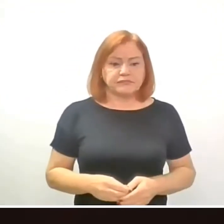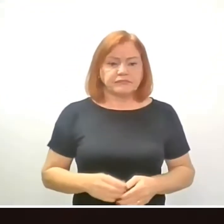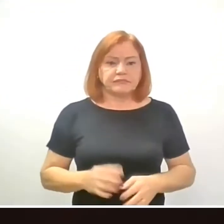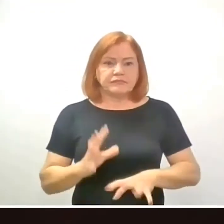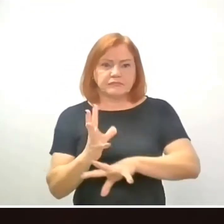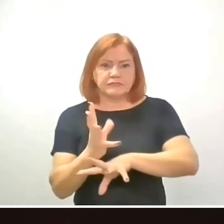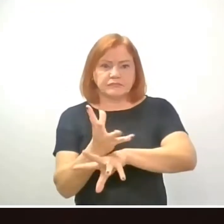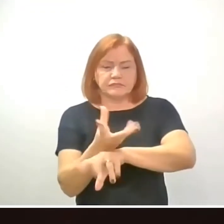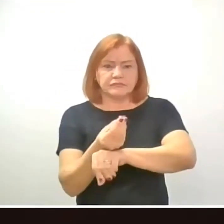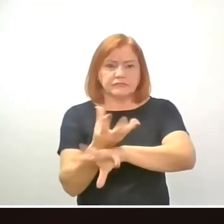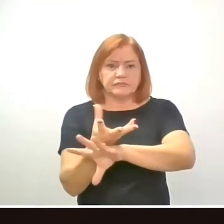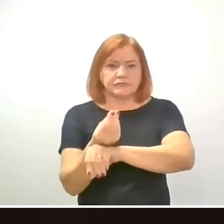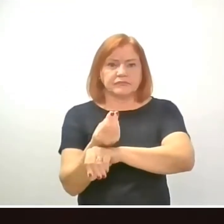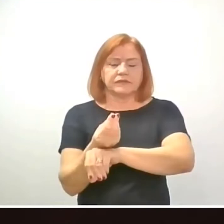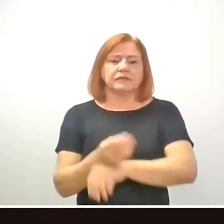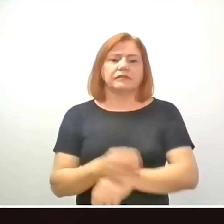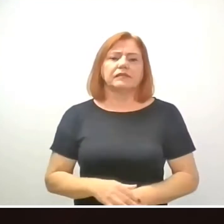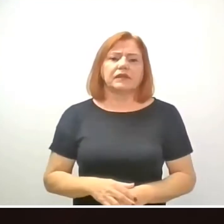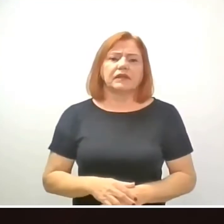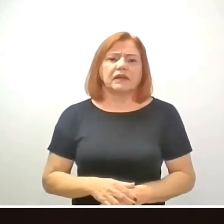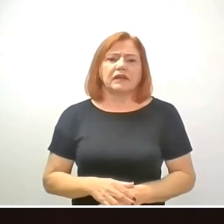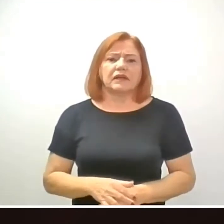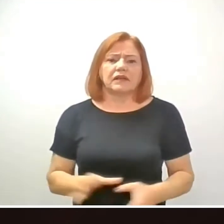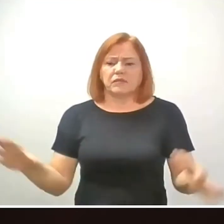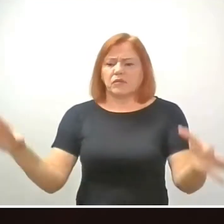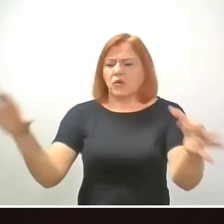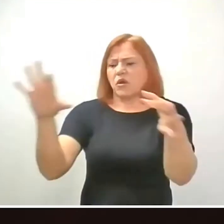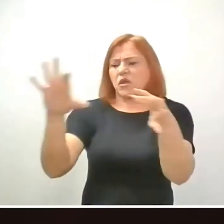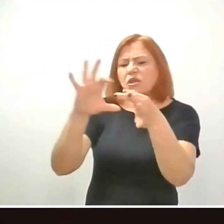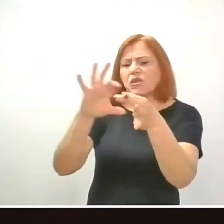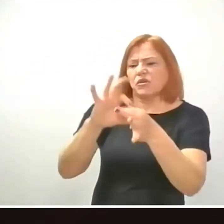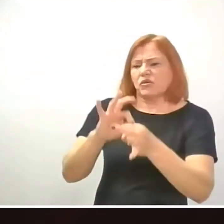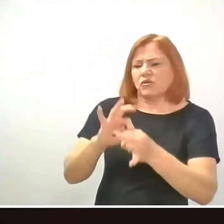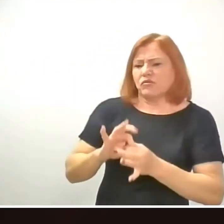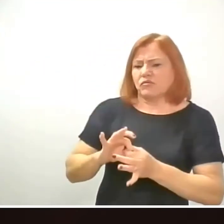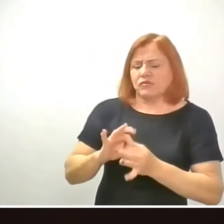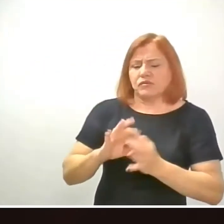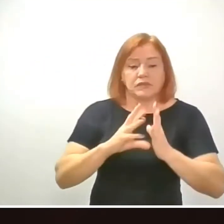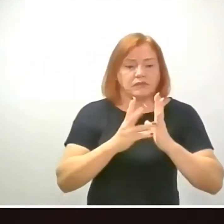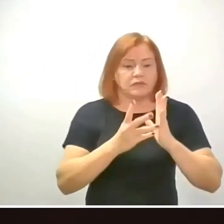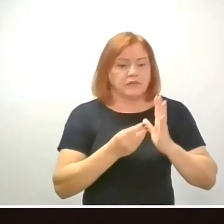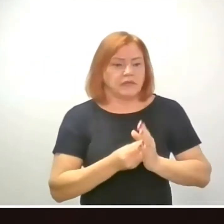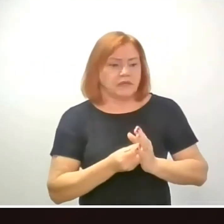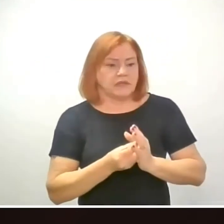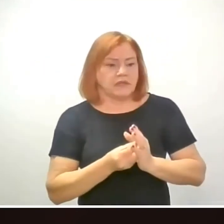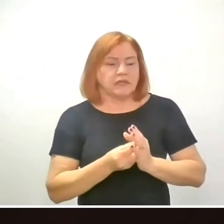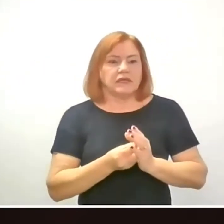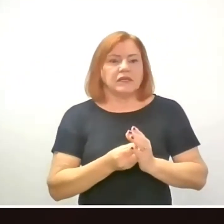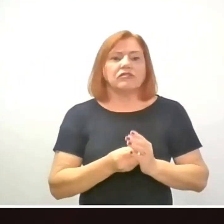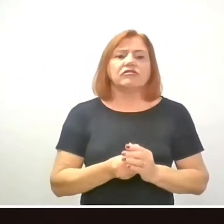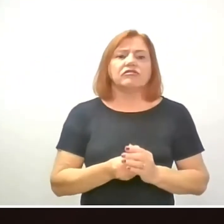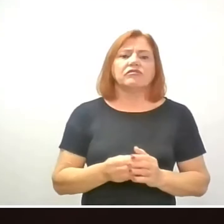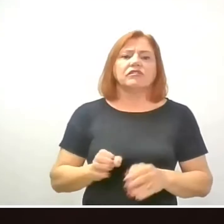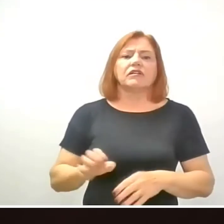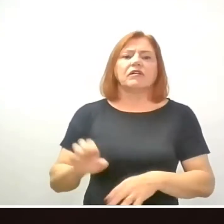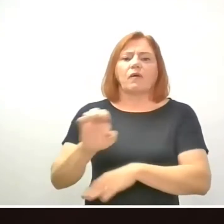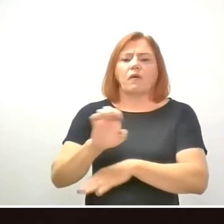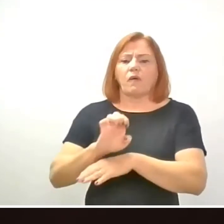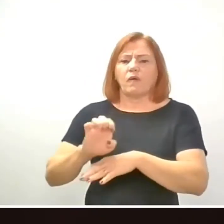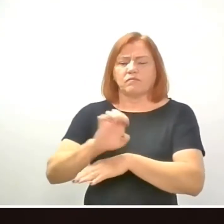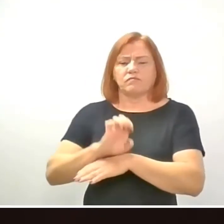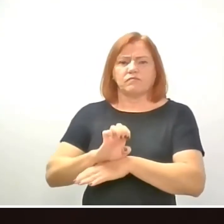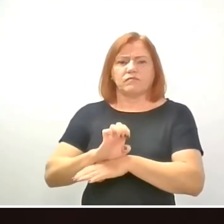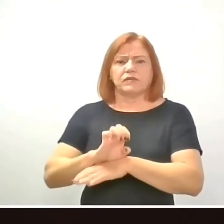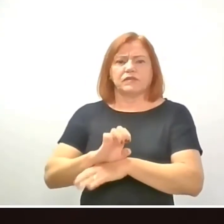houve uma união da igreja com o Estado. O imperador Constantino, né,